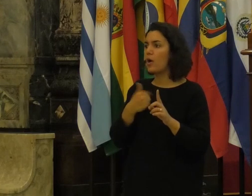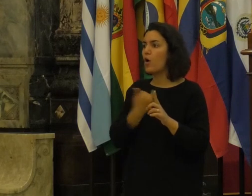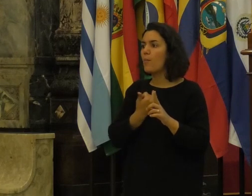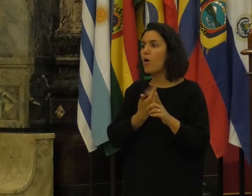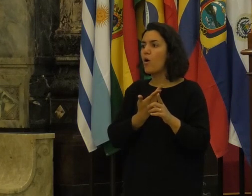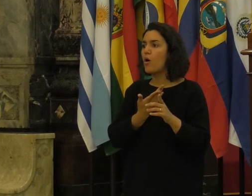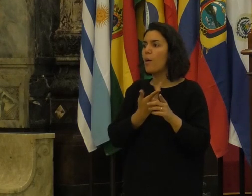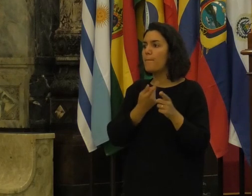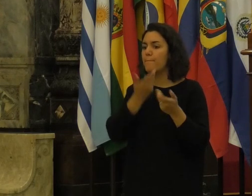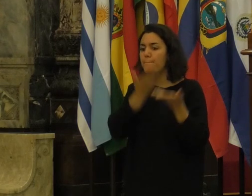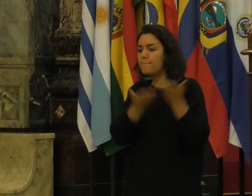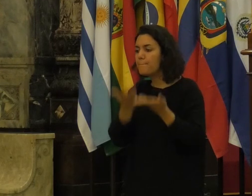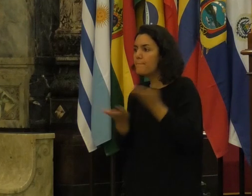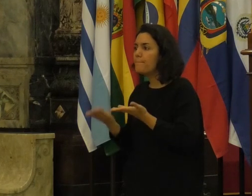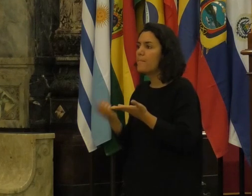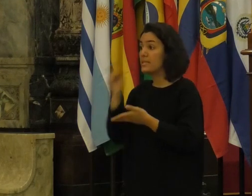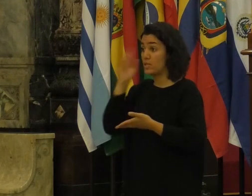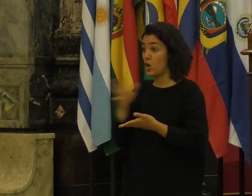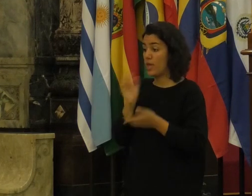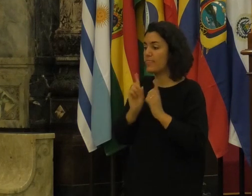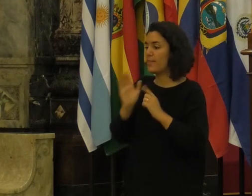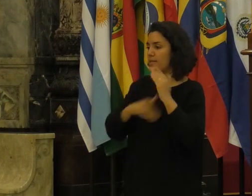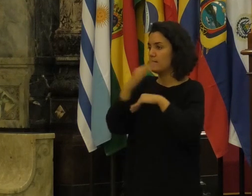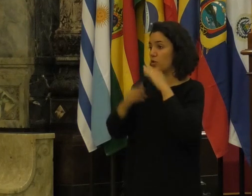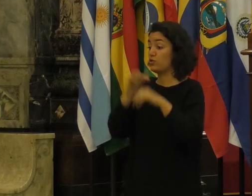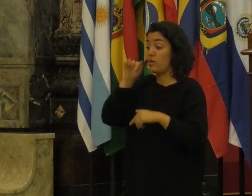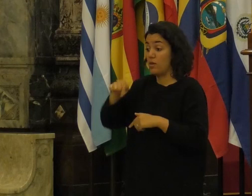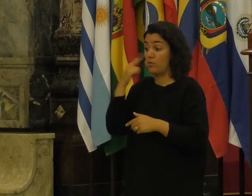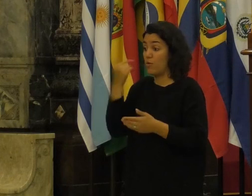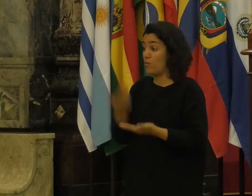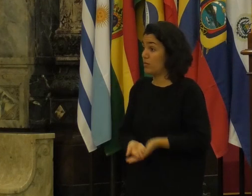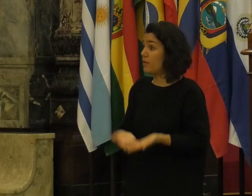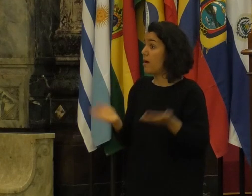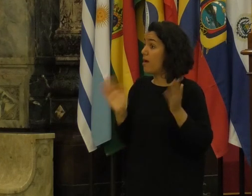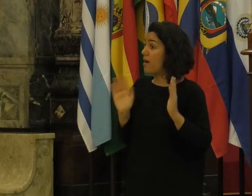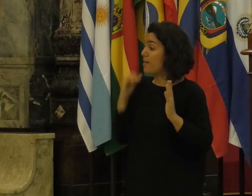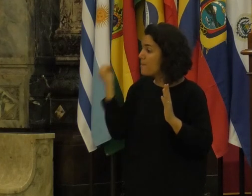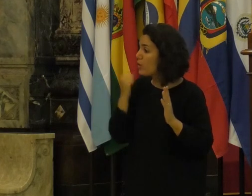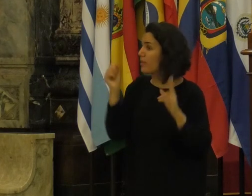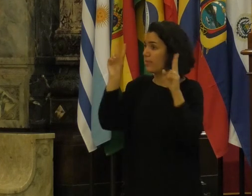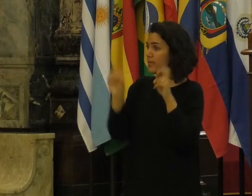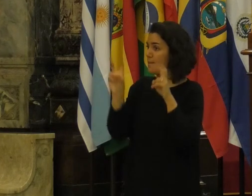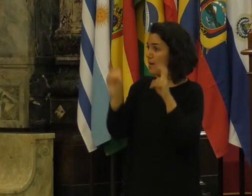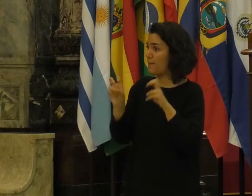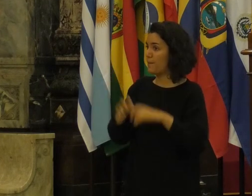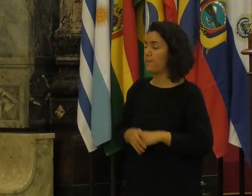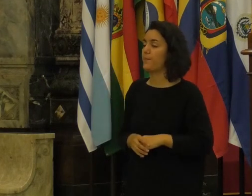la psicología y a su desarrollo. Y eso plantea todo un tema, por supuesto.